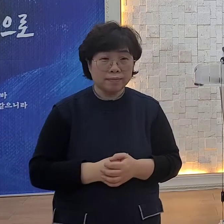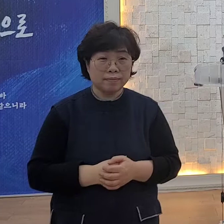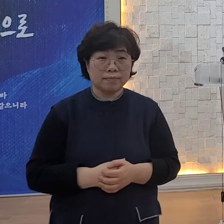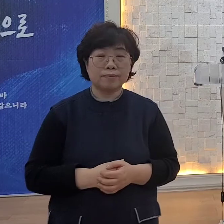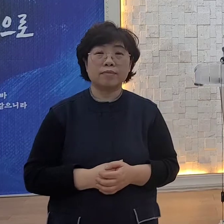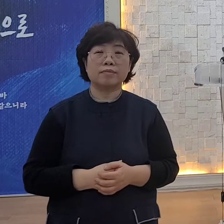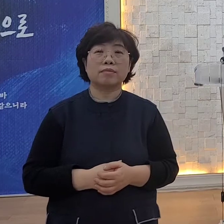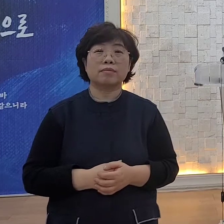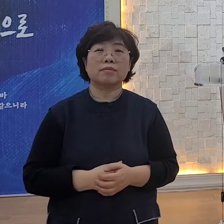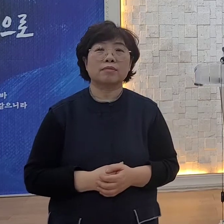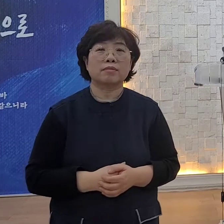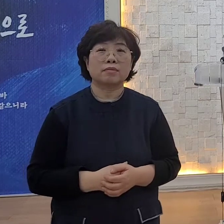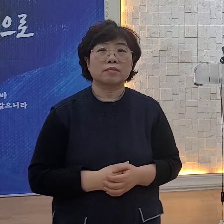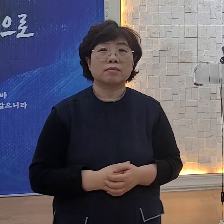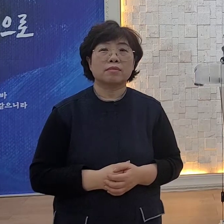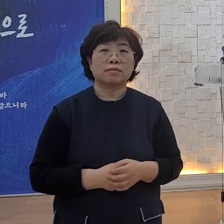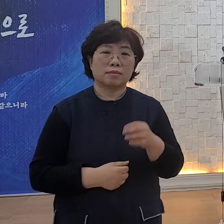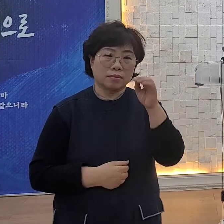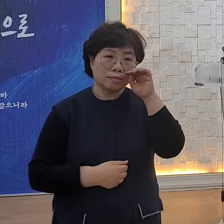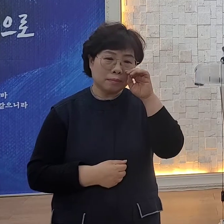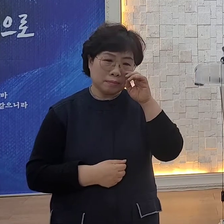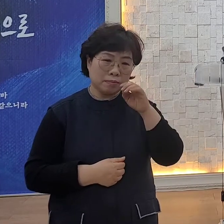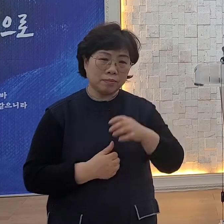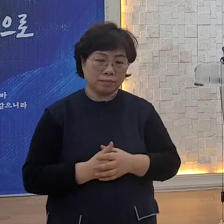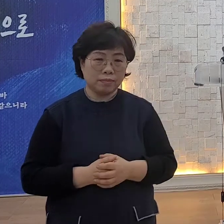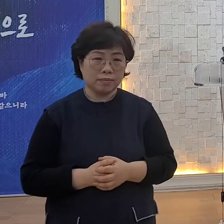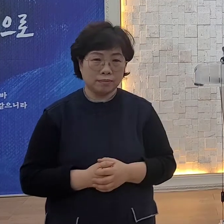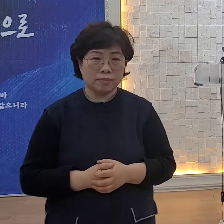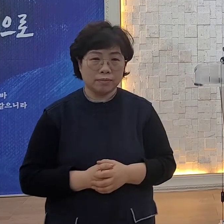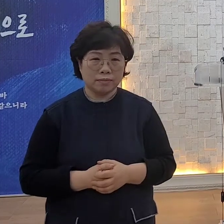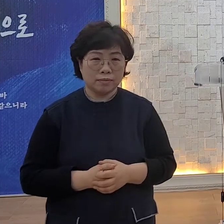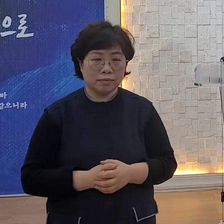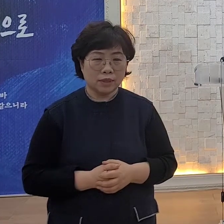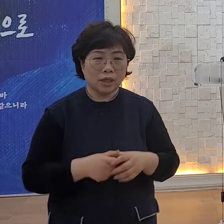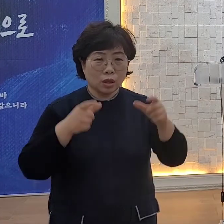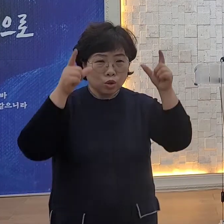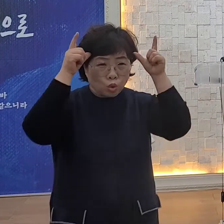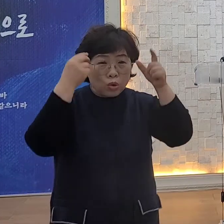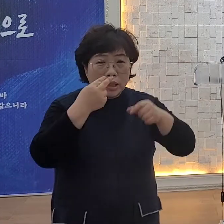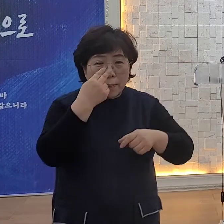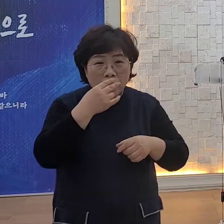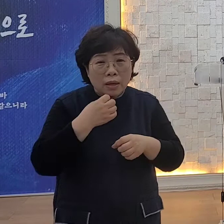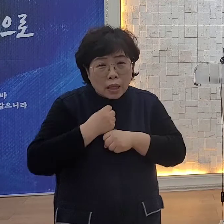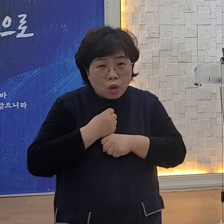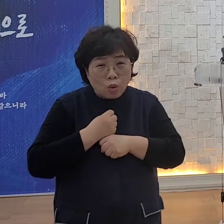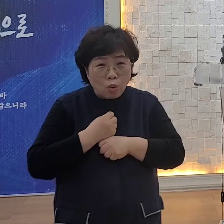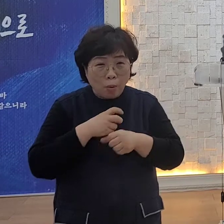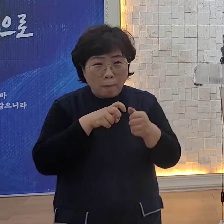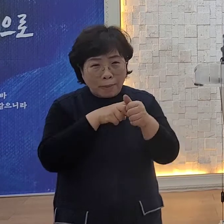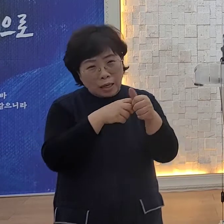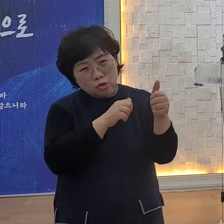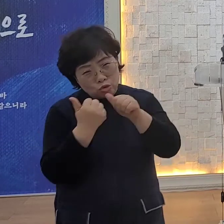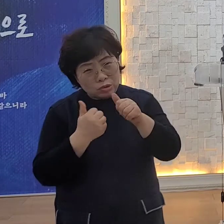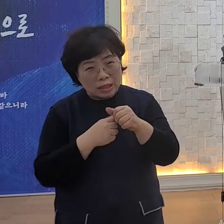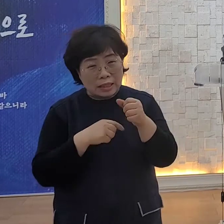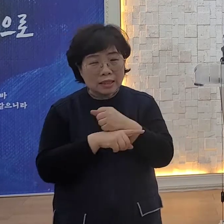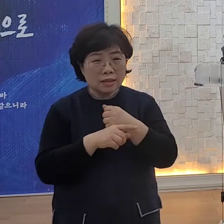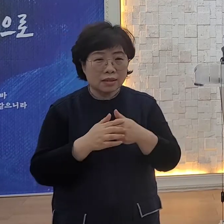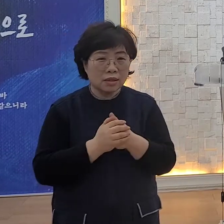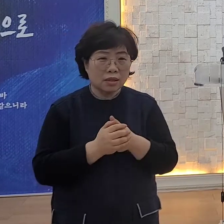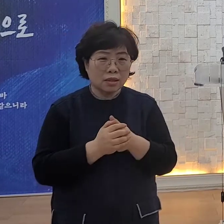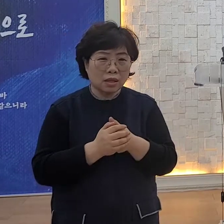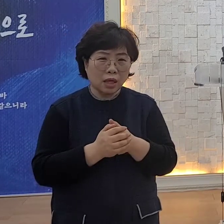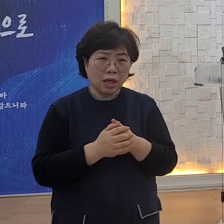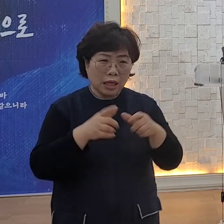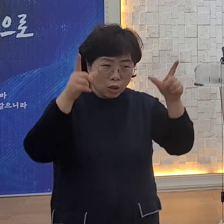이 순리라는 한자성어가 뭘까 이렇게 찾아보니까 우생마사라는 이 글자